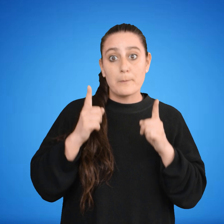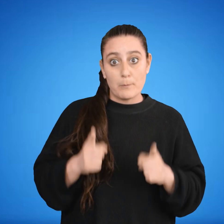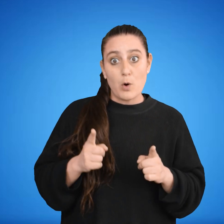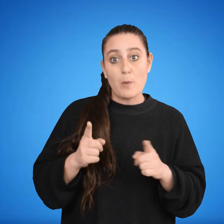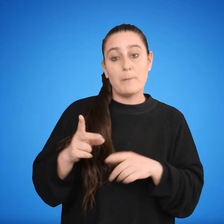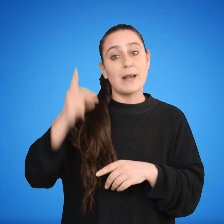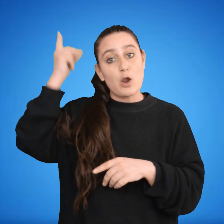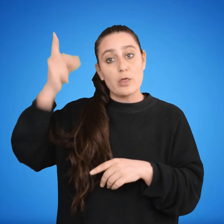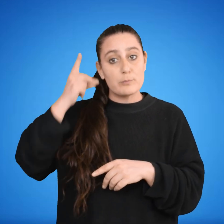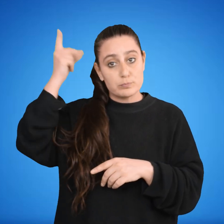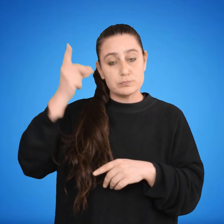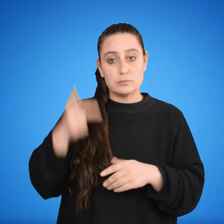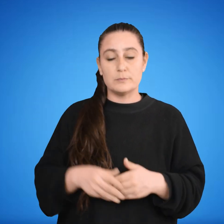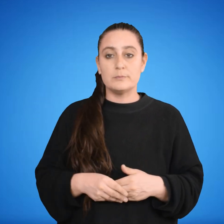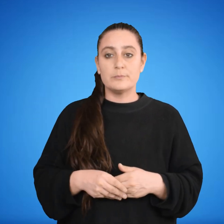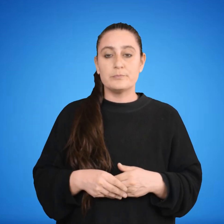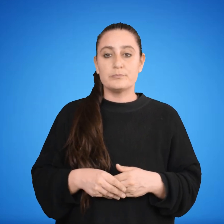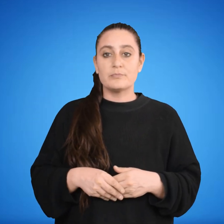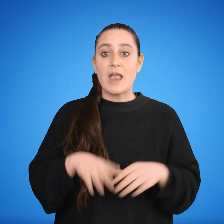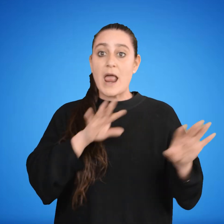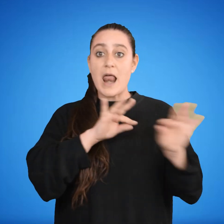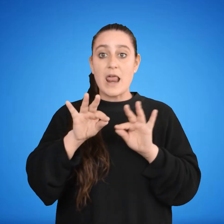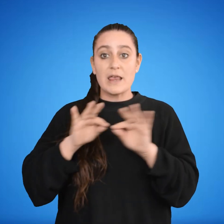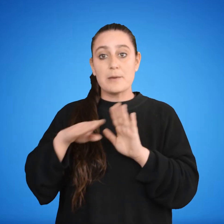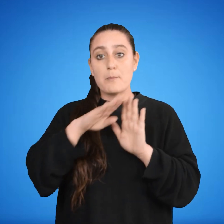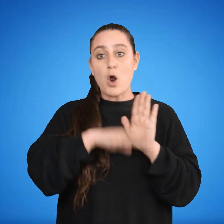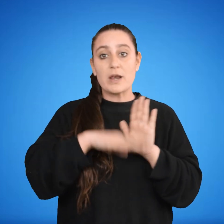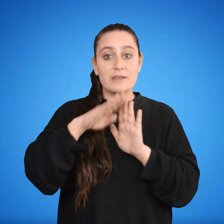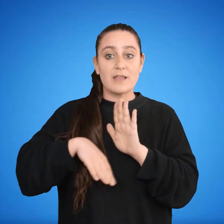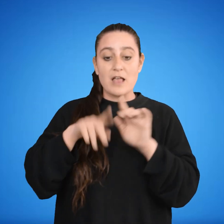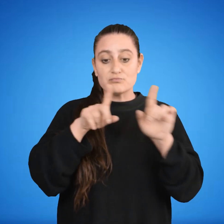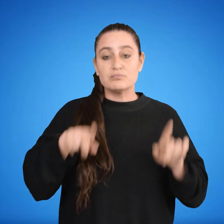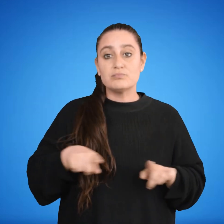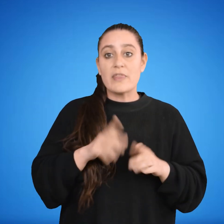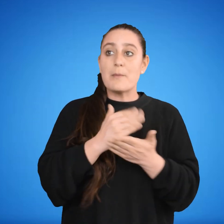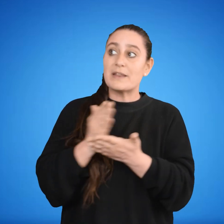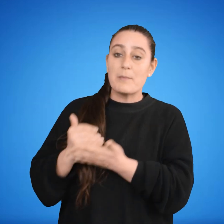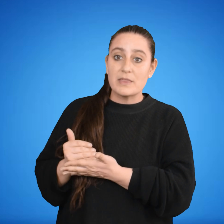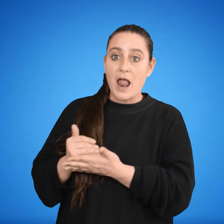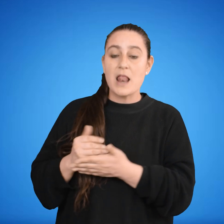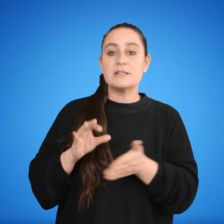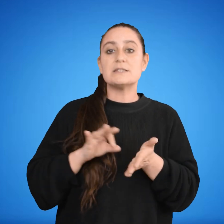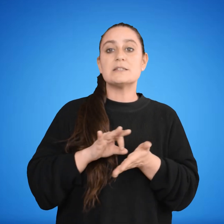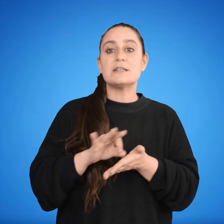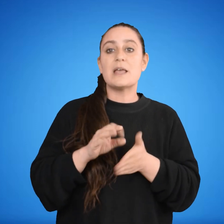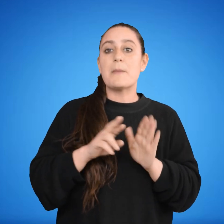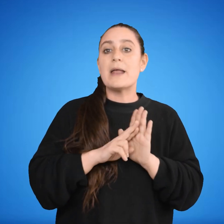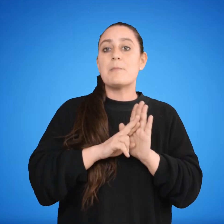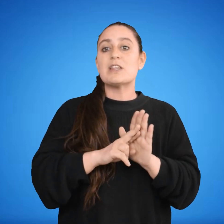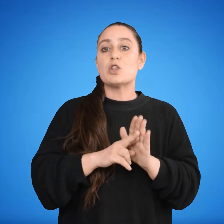representantes. Su elección por listas departamentales, se regirá por el sistema de la representación proporcional integral y